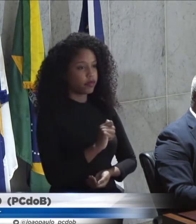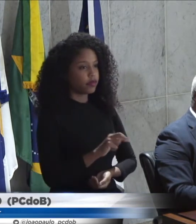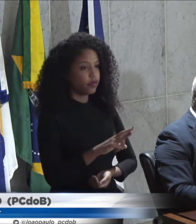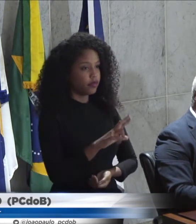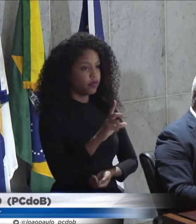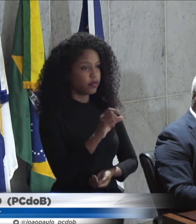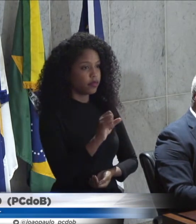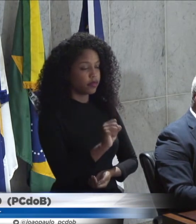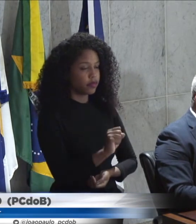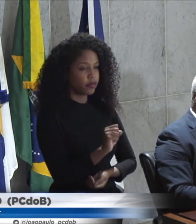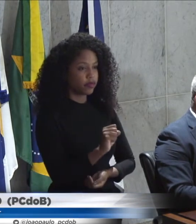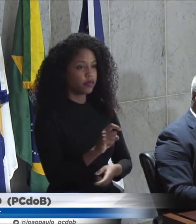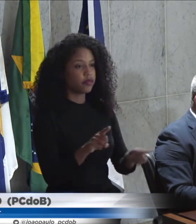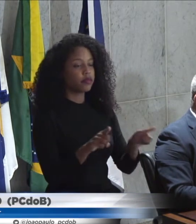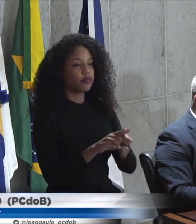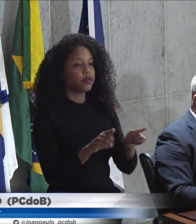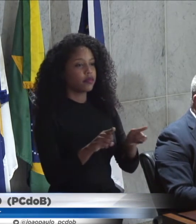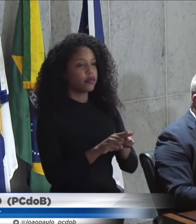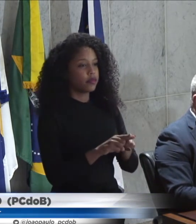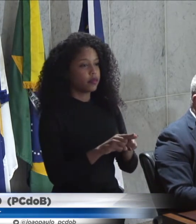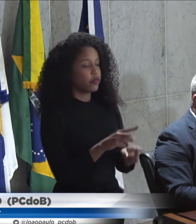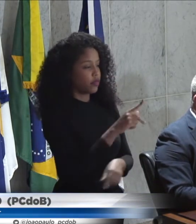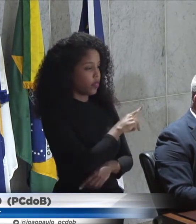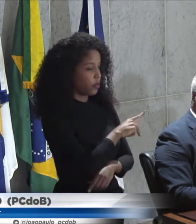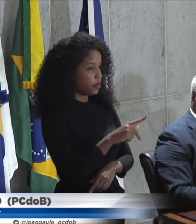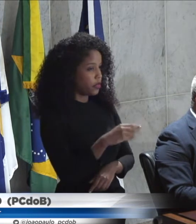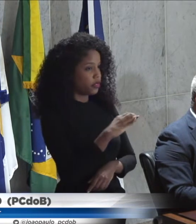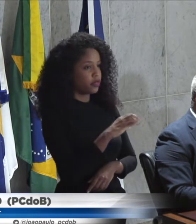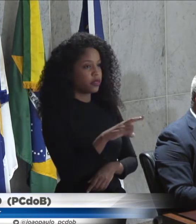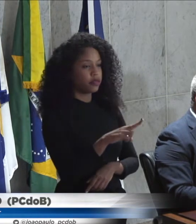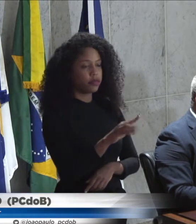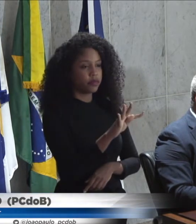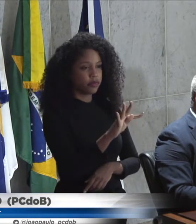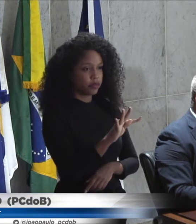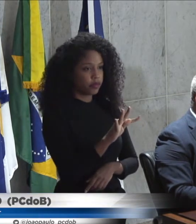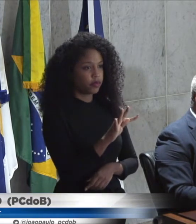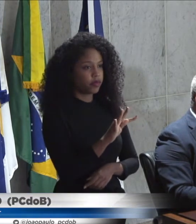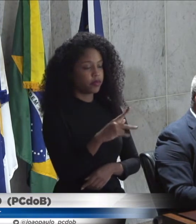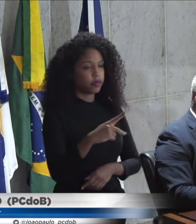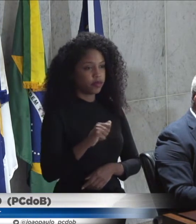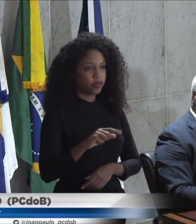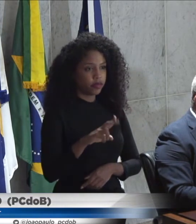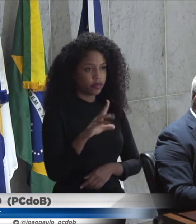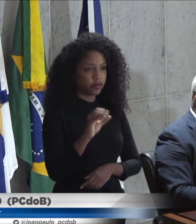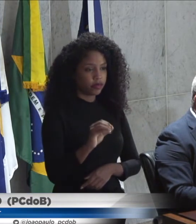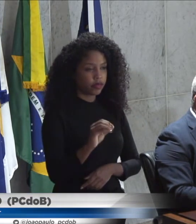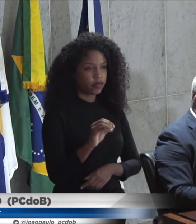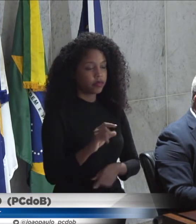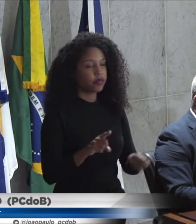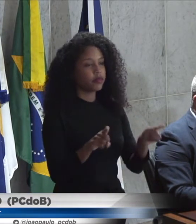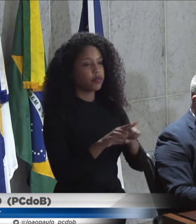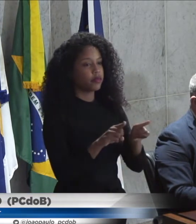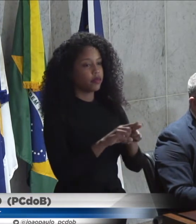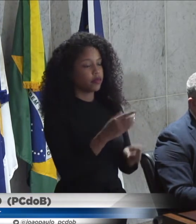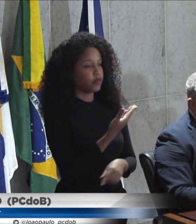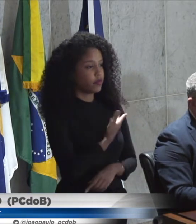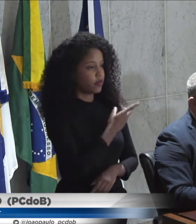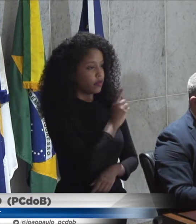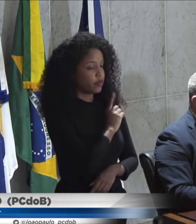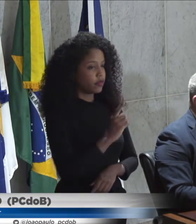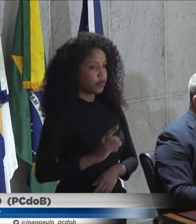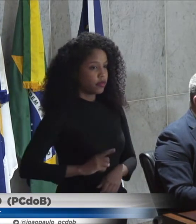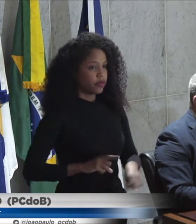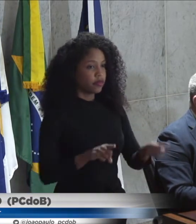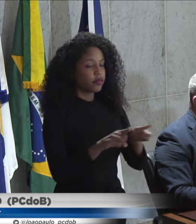Vera, ao nosso querido presidente da CUT, Paulinho Rocha, ao nosso companheiro deputado aqui